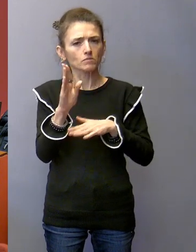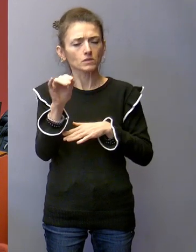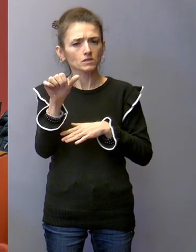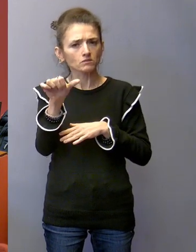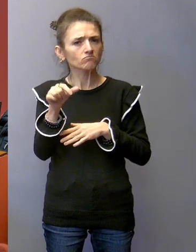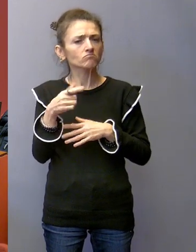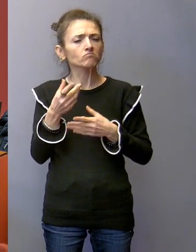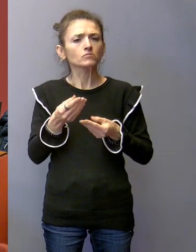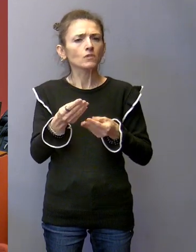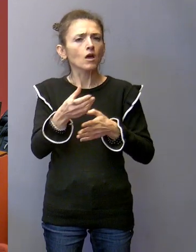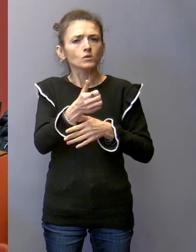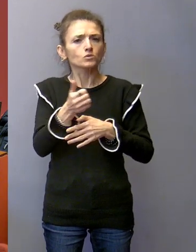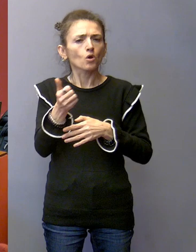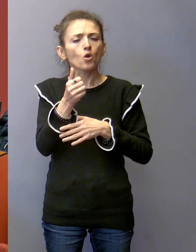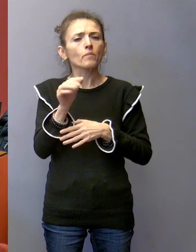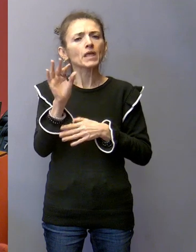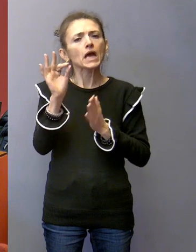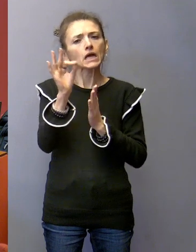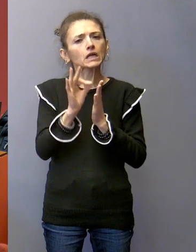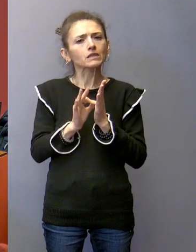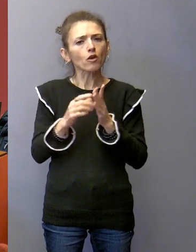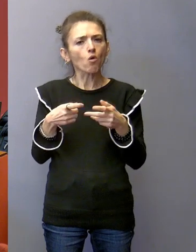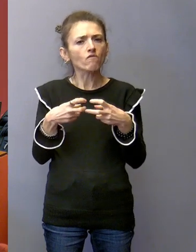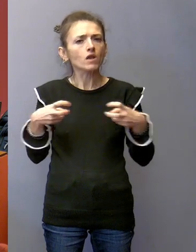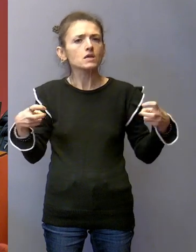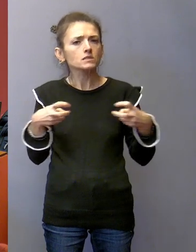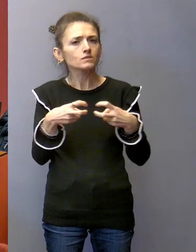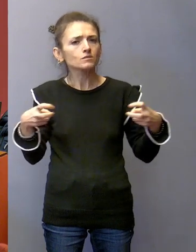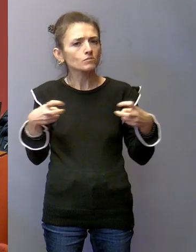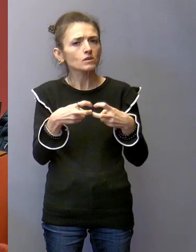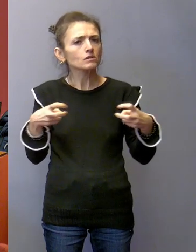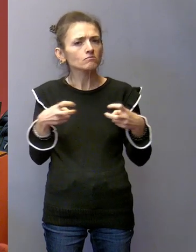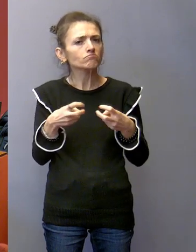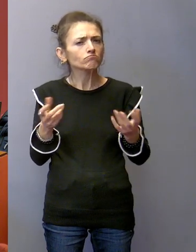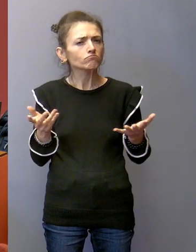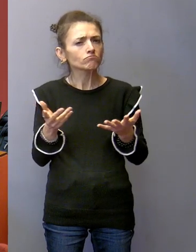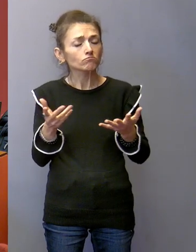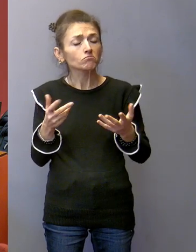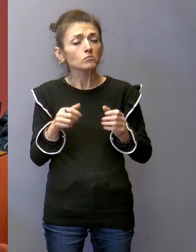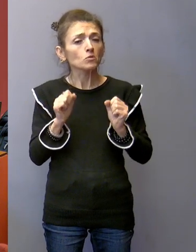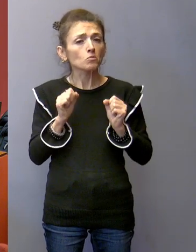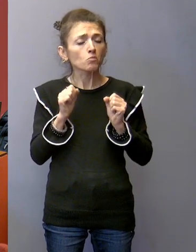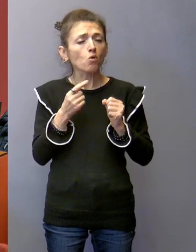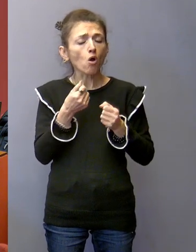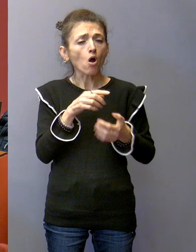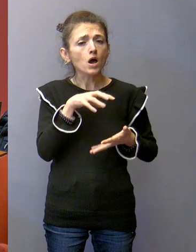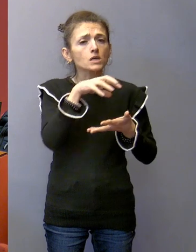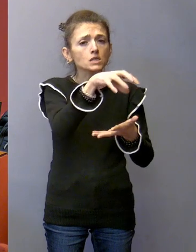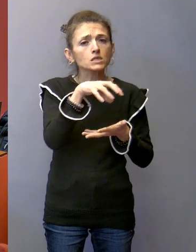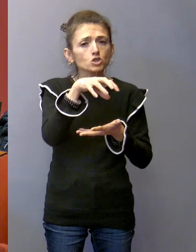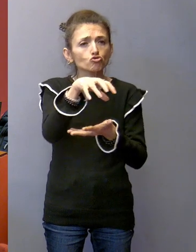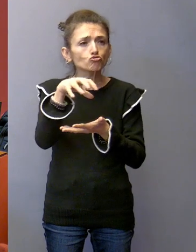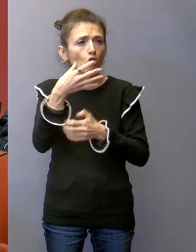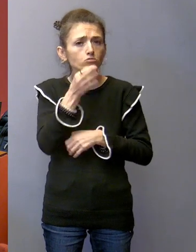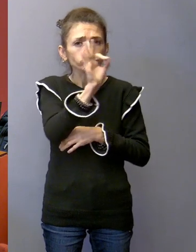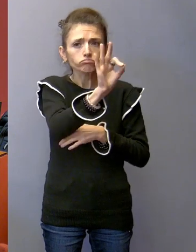di fatto un criterio di flessibilità rispetto a una facoltà quella di destinare delle risorse in maniera mirata e il